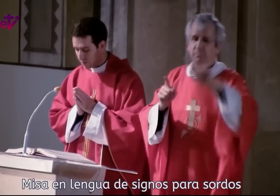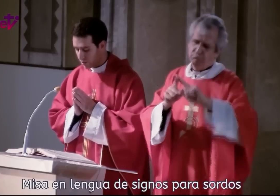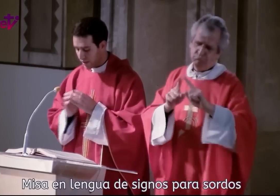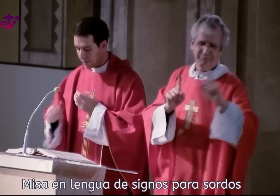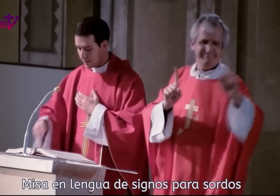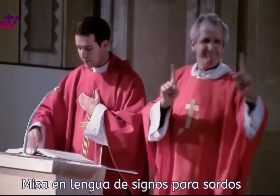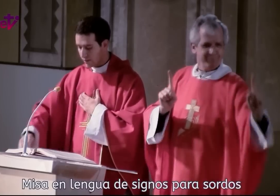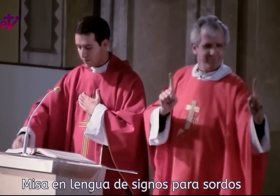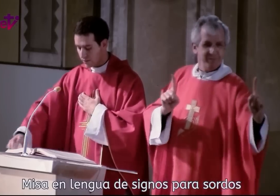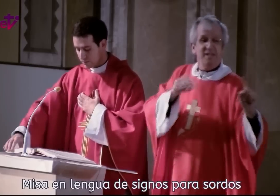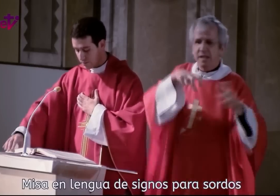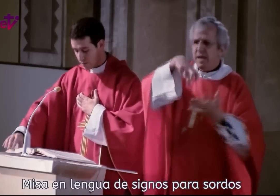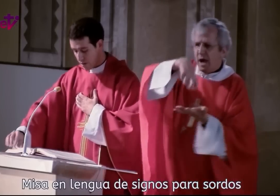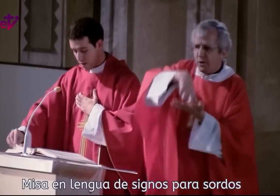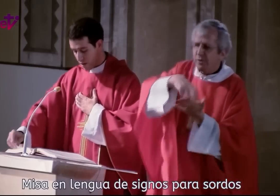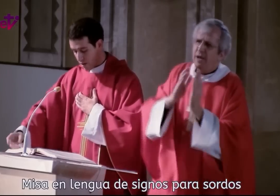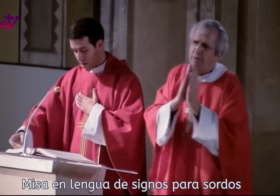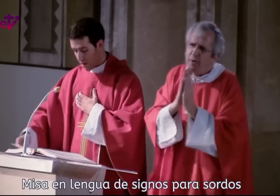arrodillado oraba diciendo: